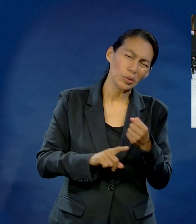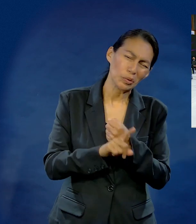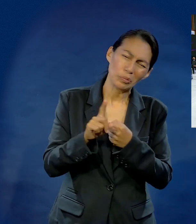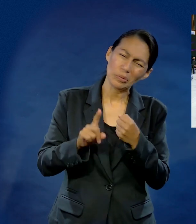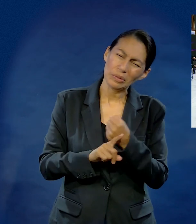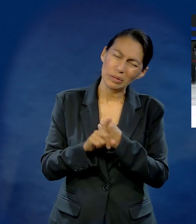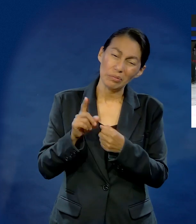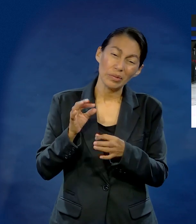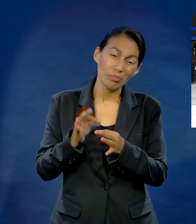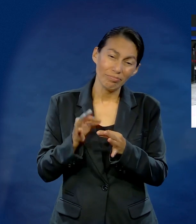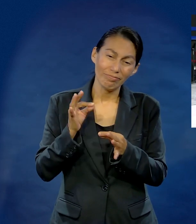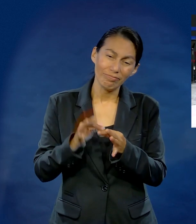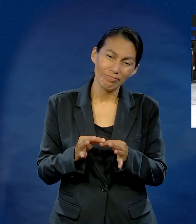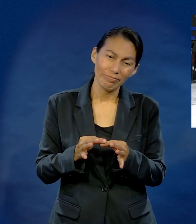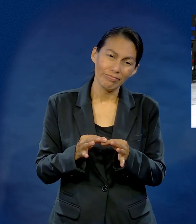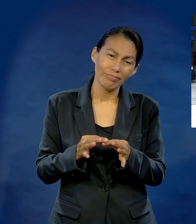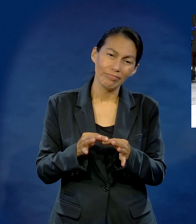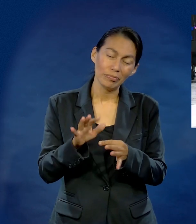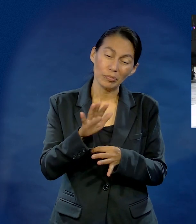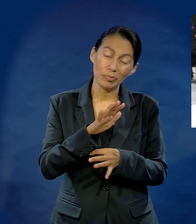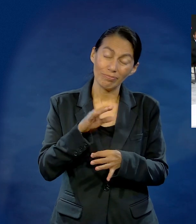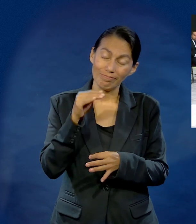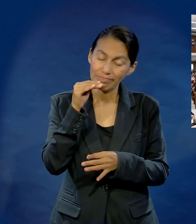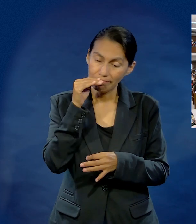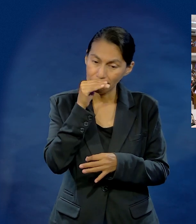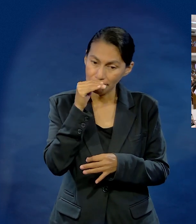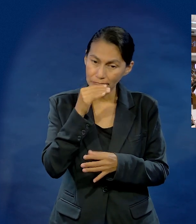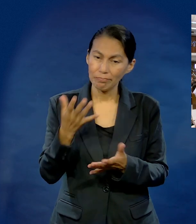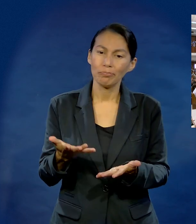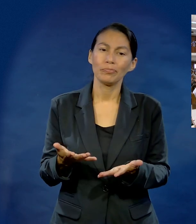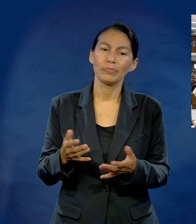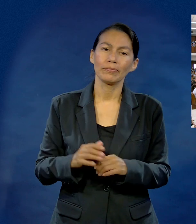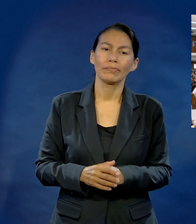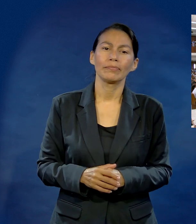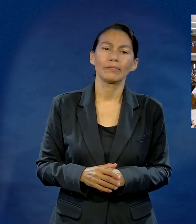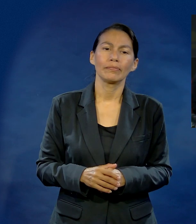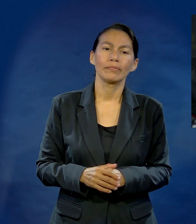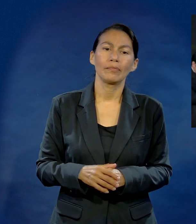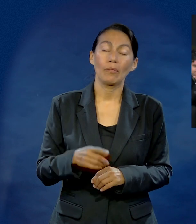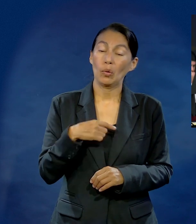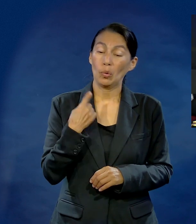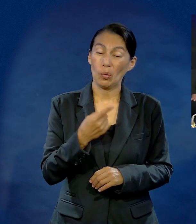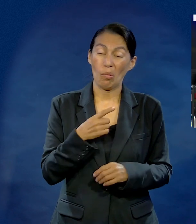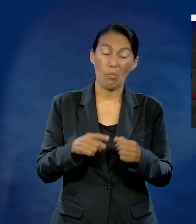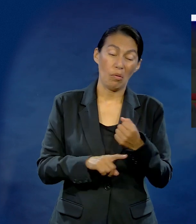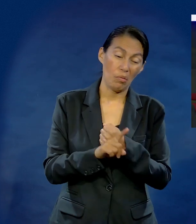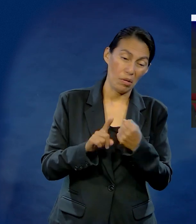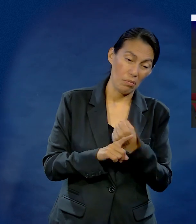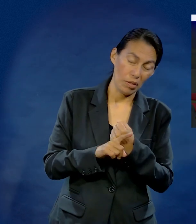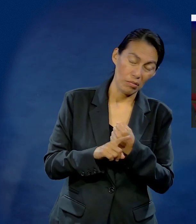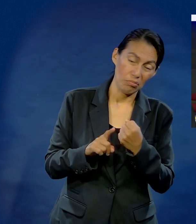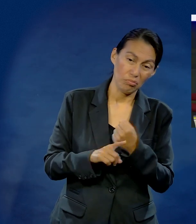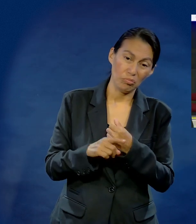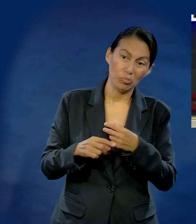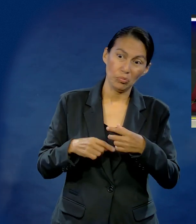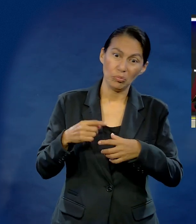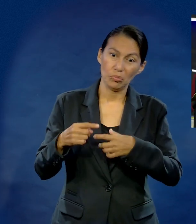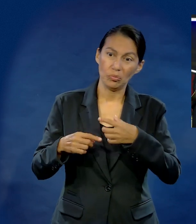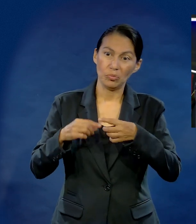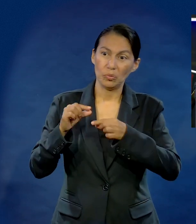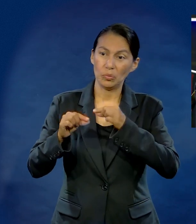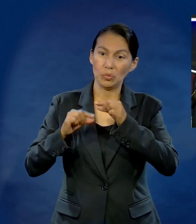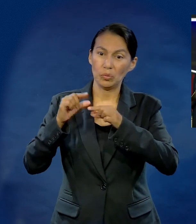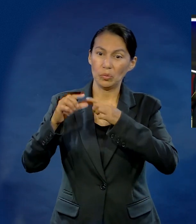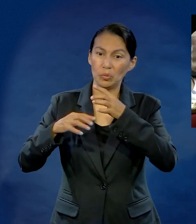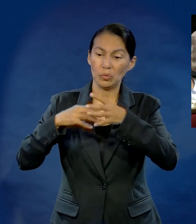diciendo? O le voy a decir esto con todo cariño y con todo cuidado. Una persona con la misma actitud de Naval hoy día siempre va a